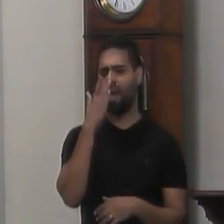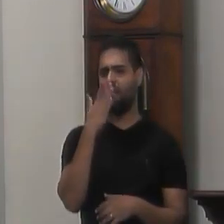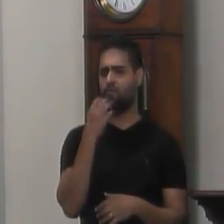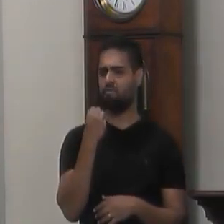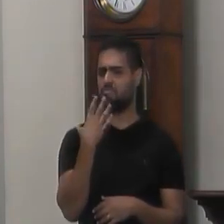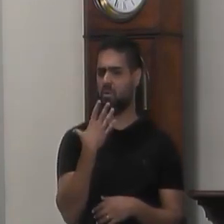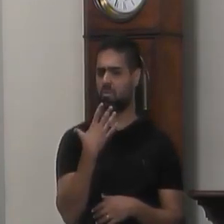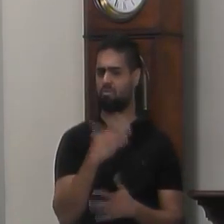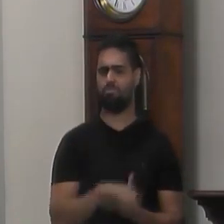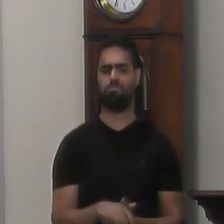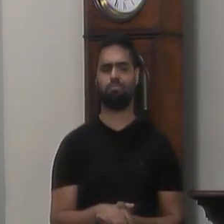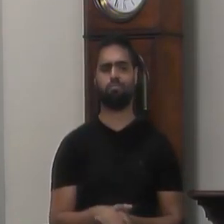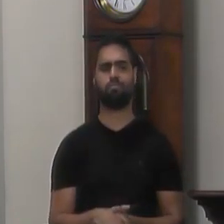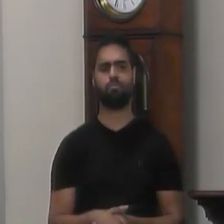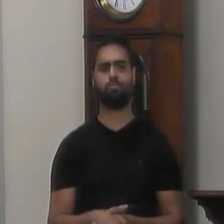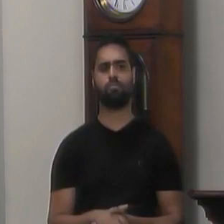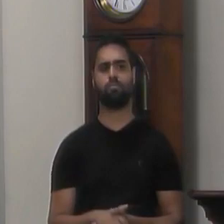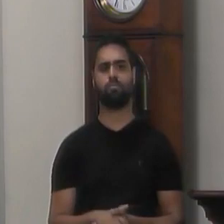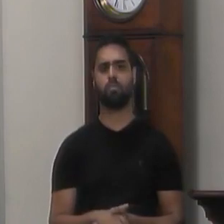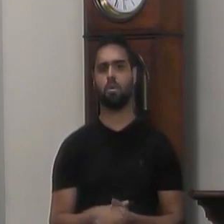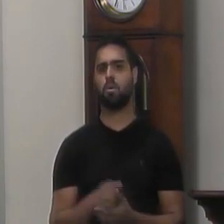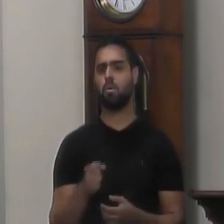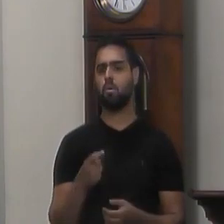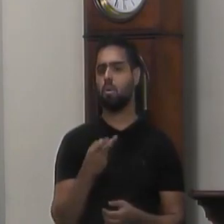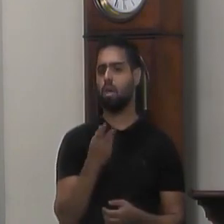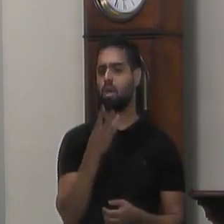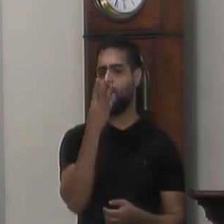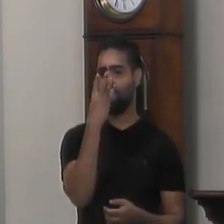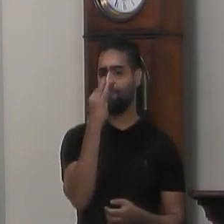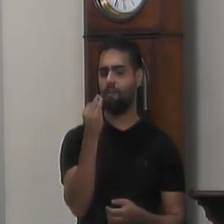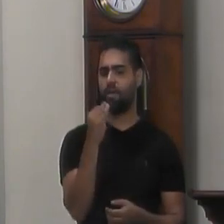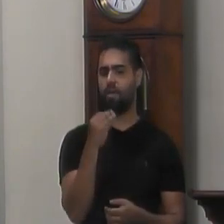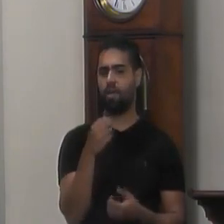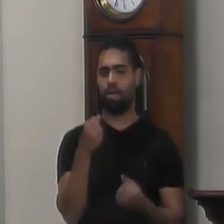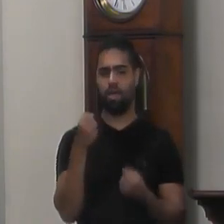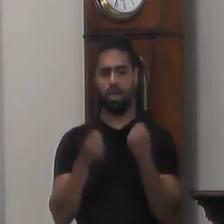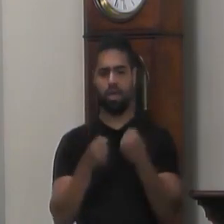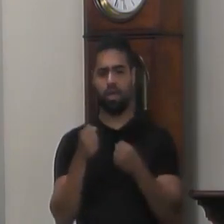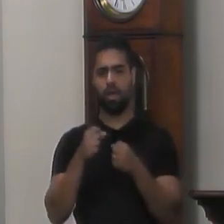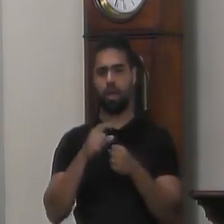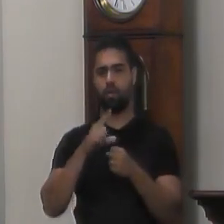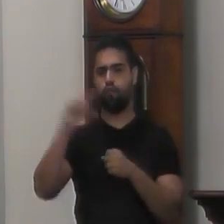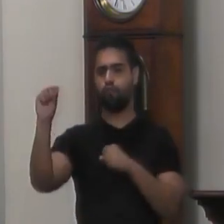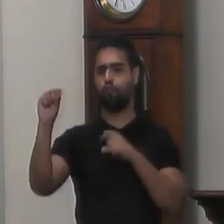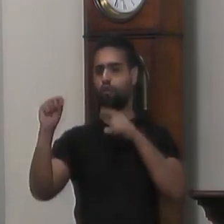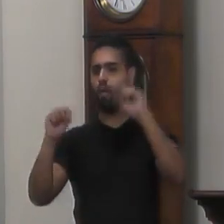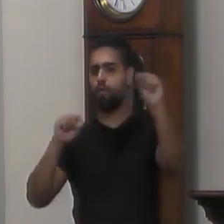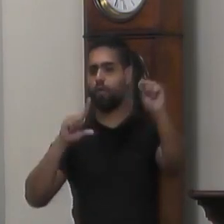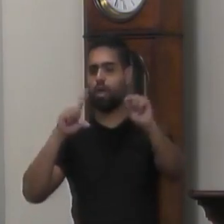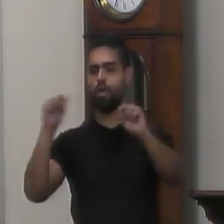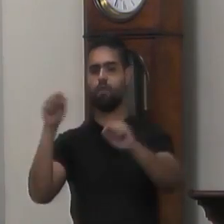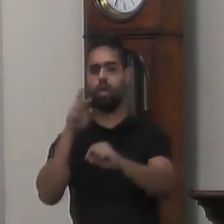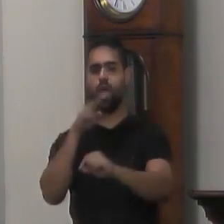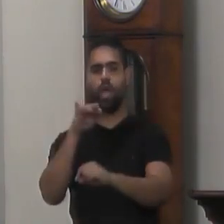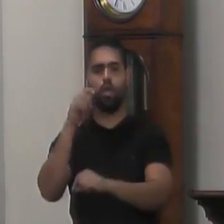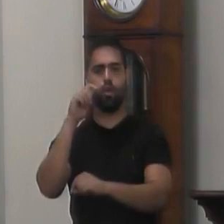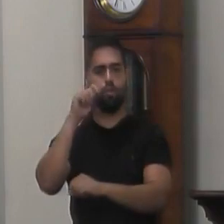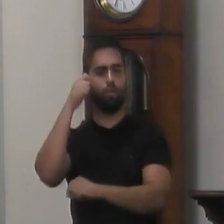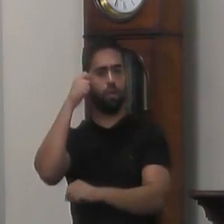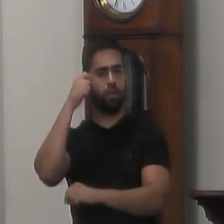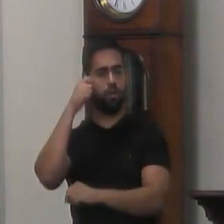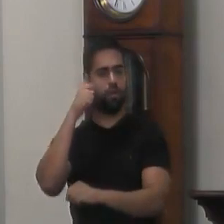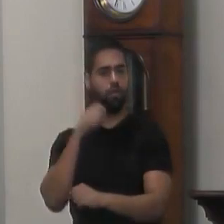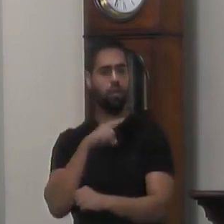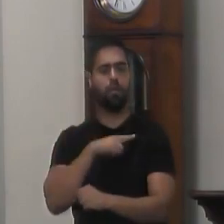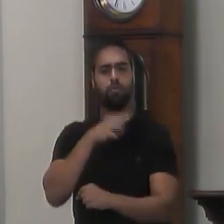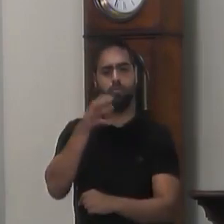gente? Pô, quantas vans, quantos carros que estão saindo daqui para ir para Rio Preto? Eu tenho